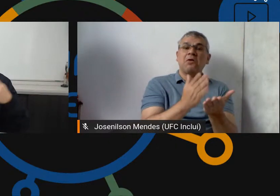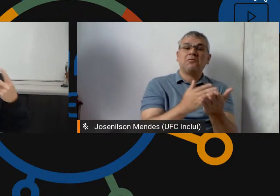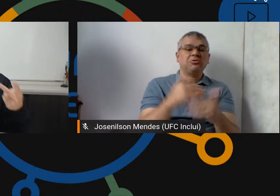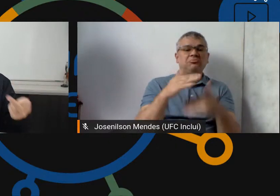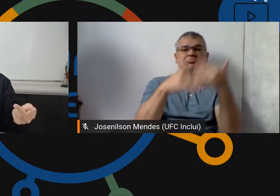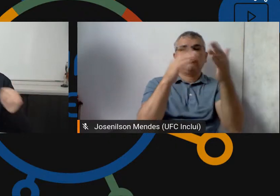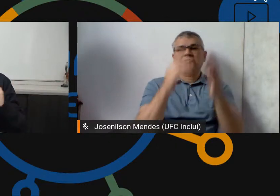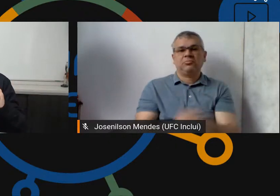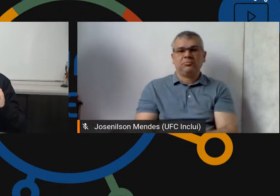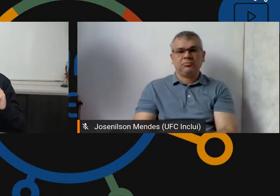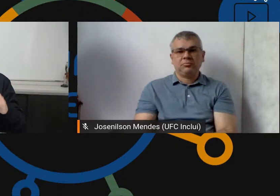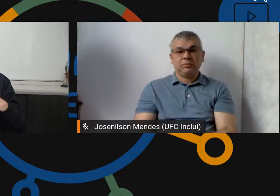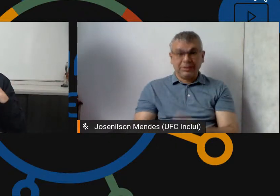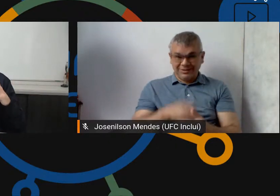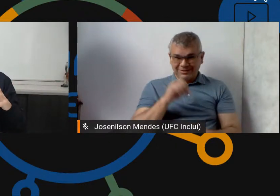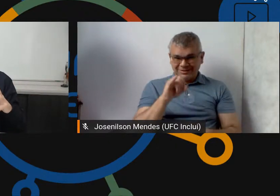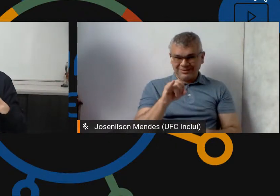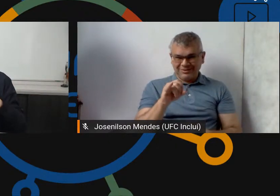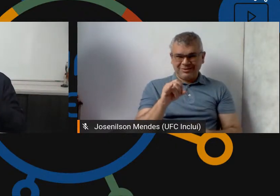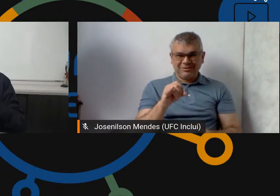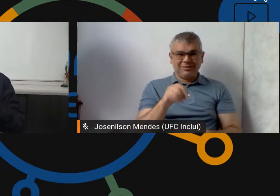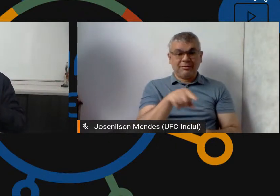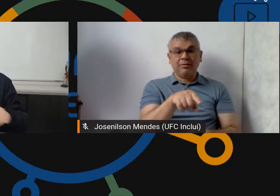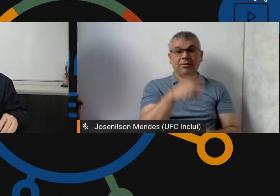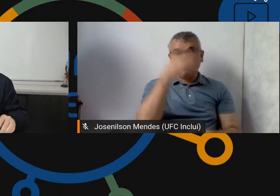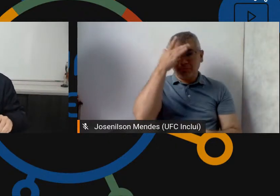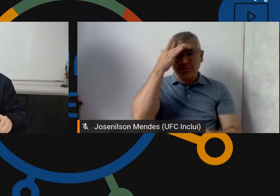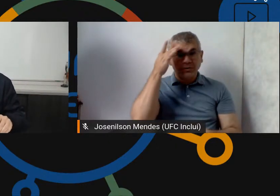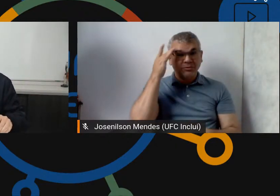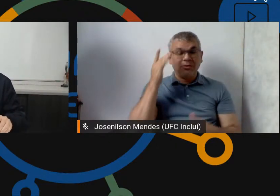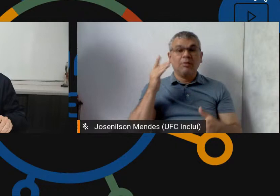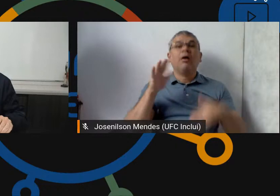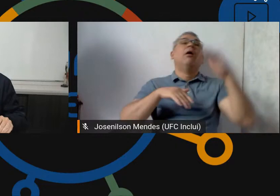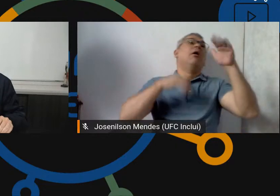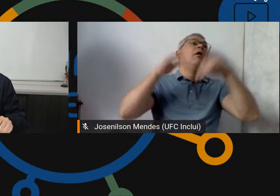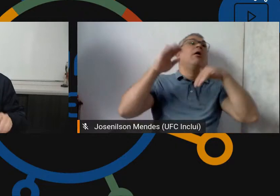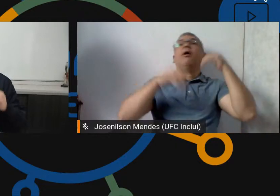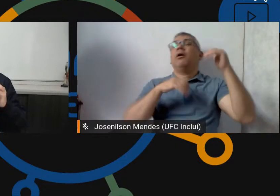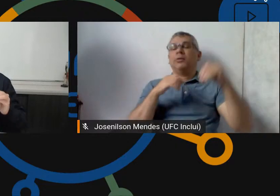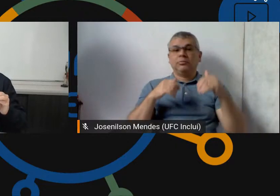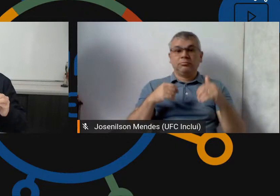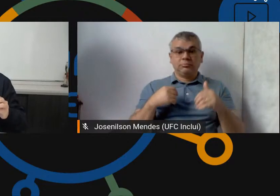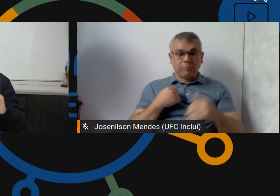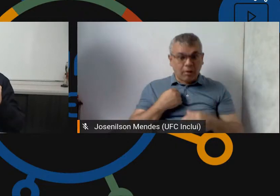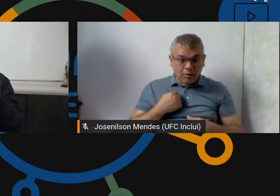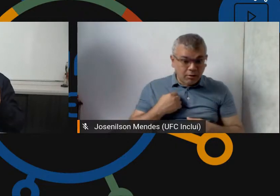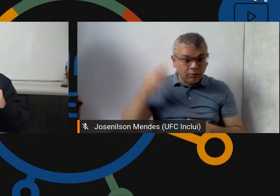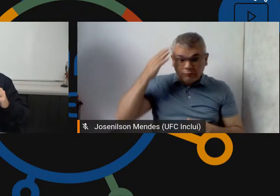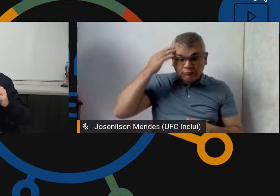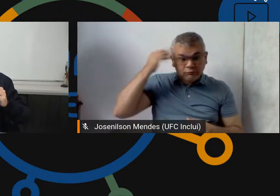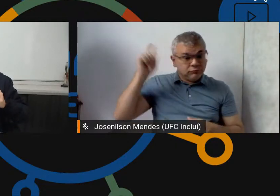afogando. Morrem os dois. Então, nós temos que pensar nisso também. Tá? Então, busque revistas certas. O cientista, quando ele